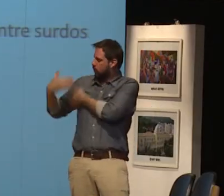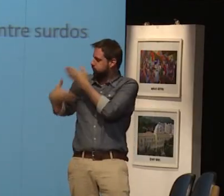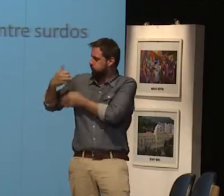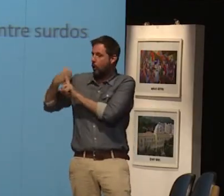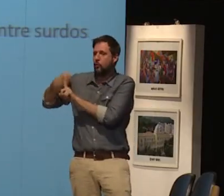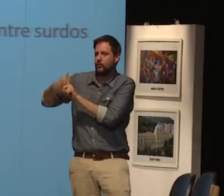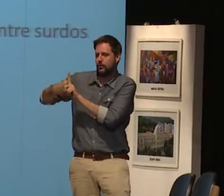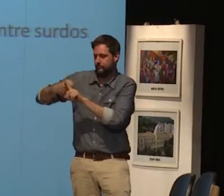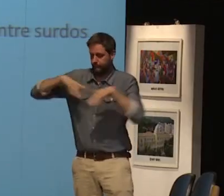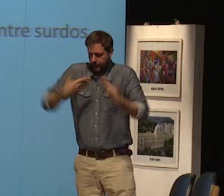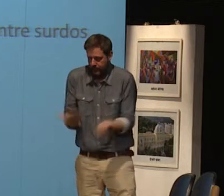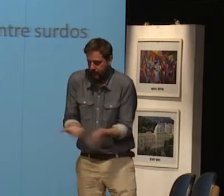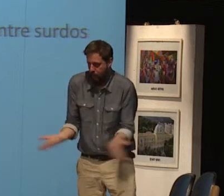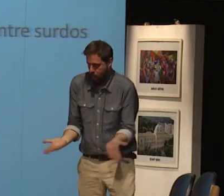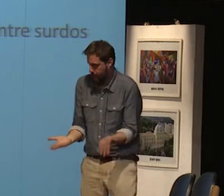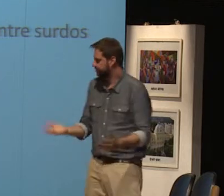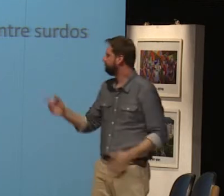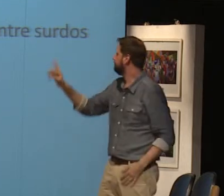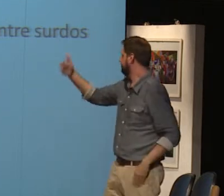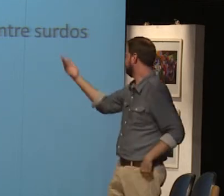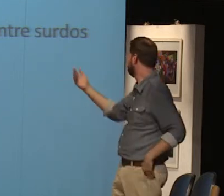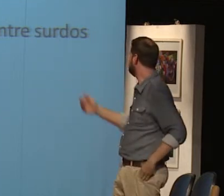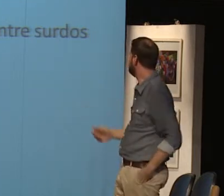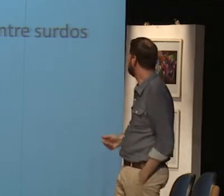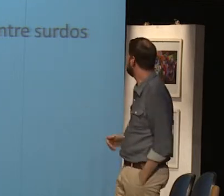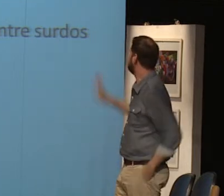os anos, da base dessa luta,